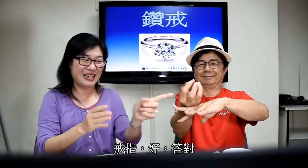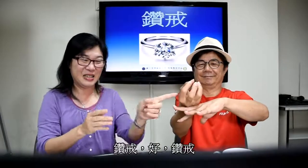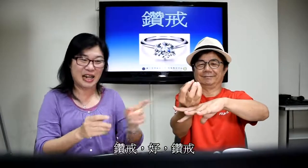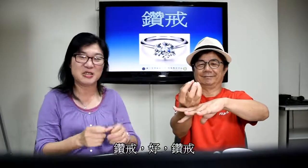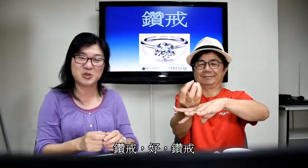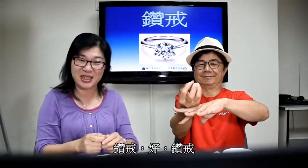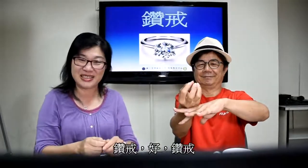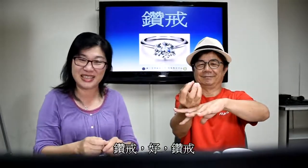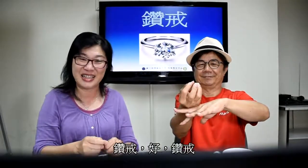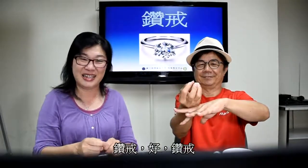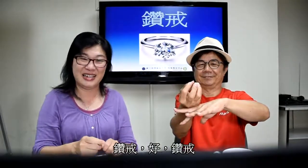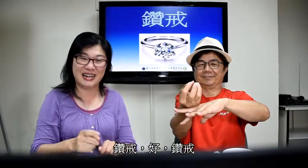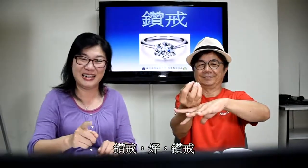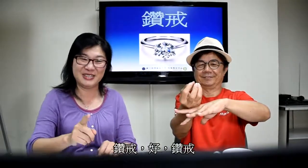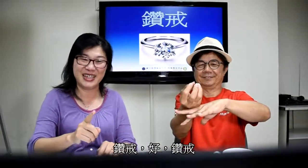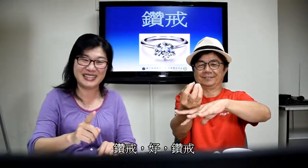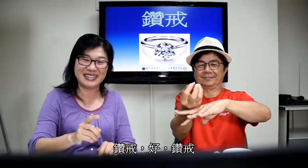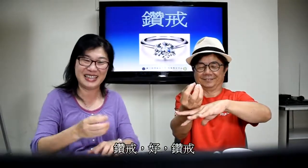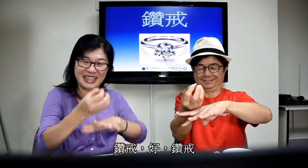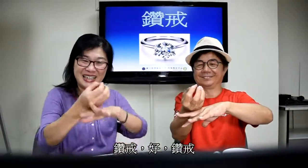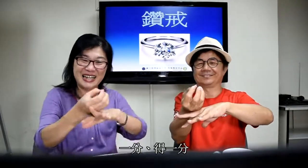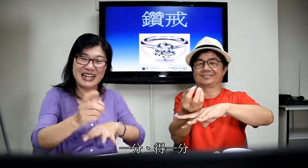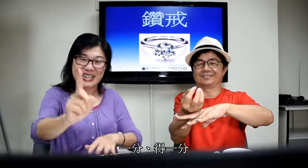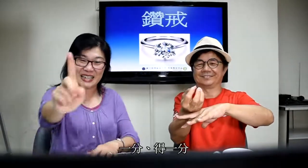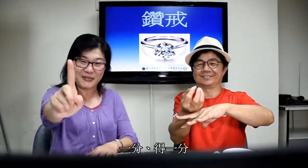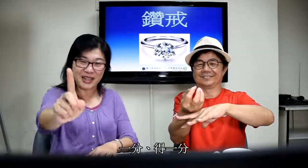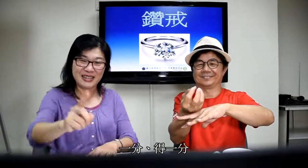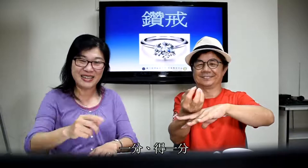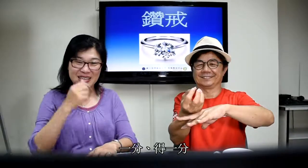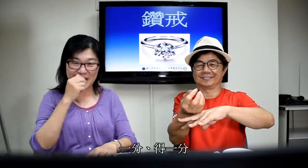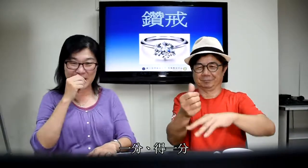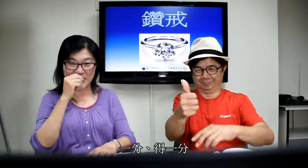好，钻戒，好，钻戒，一分得一分，